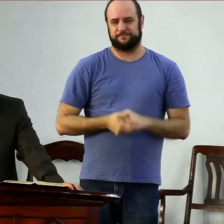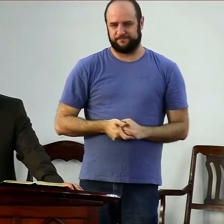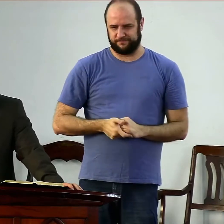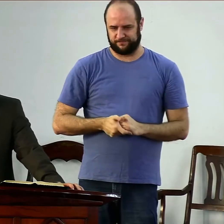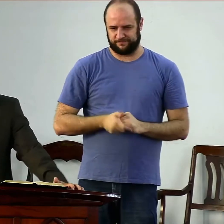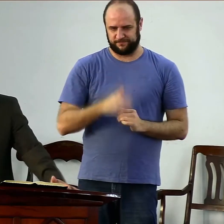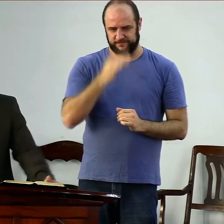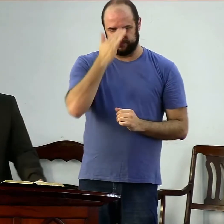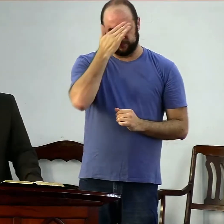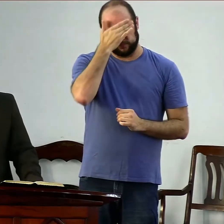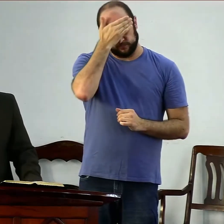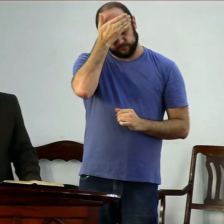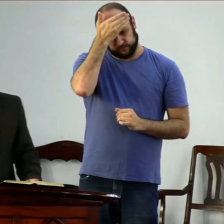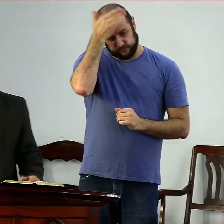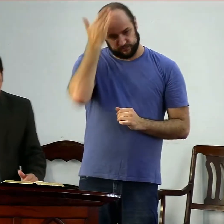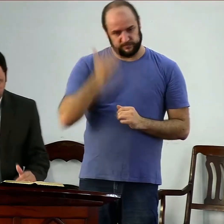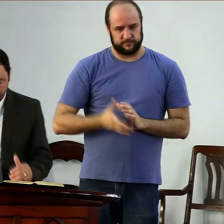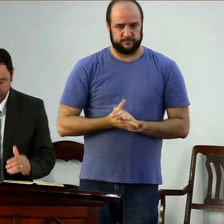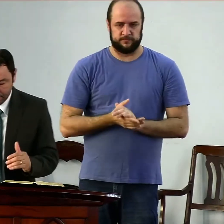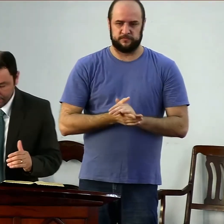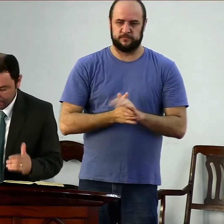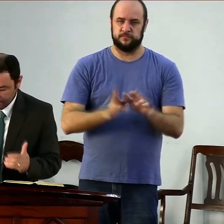Por isso nós precisamos